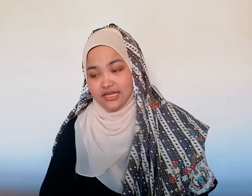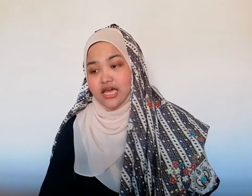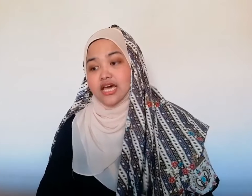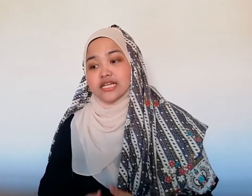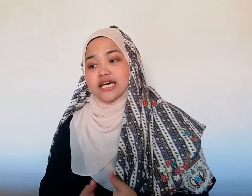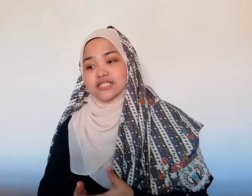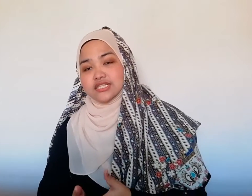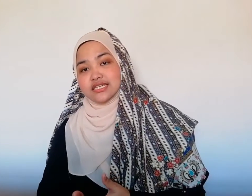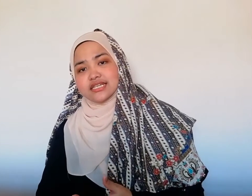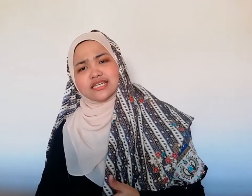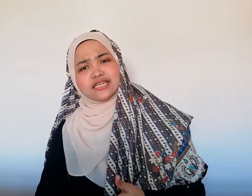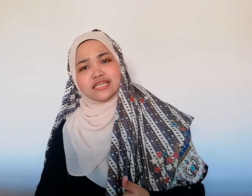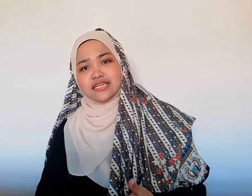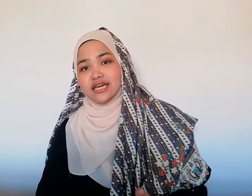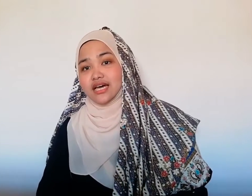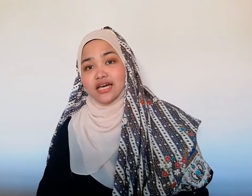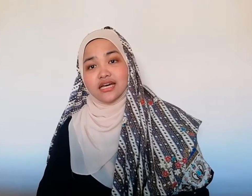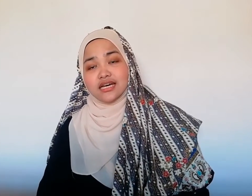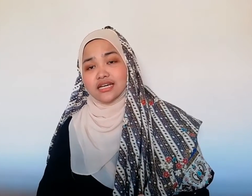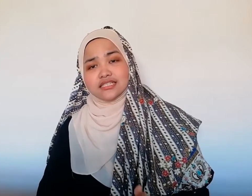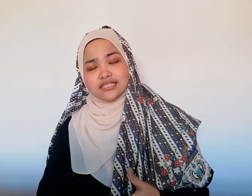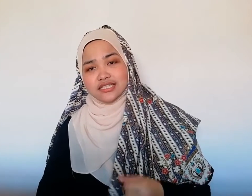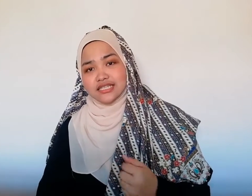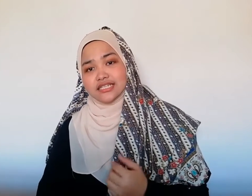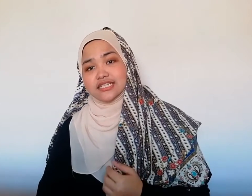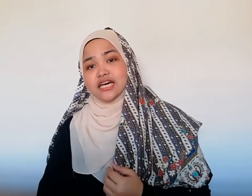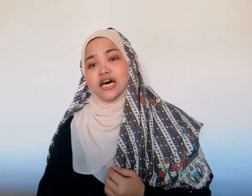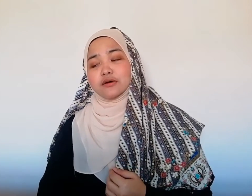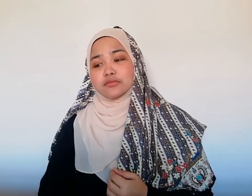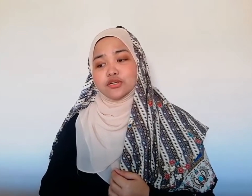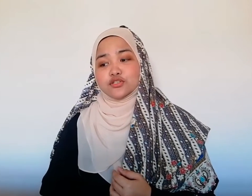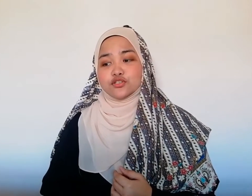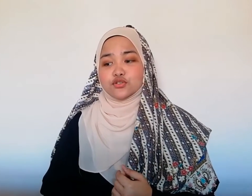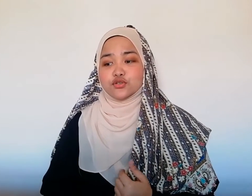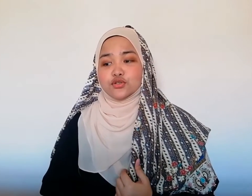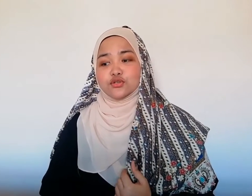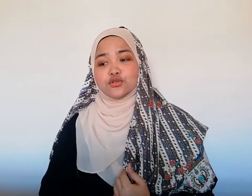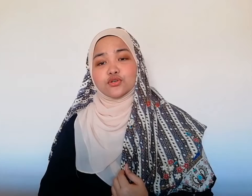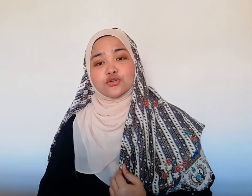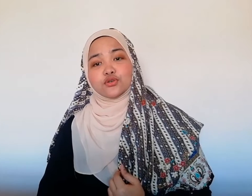rezeki. Nasi kian tidak